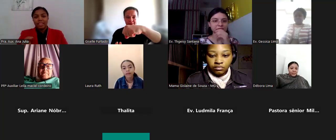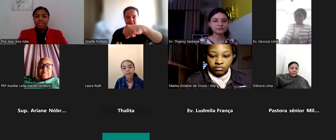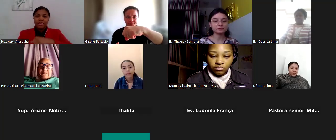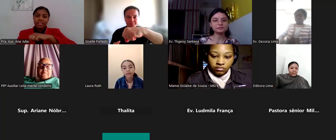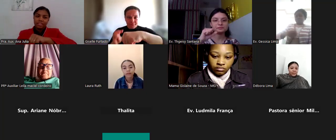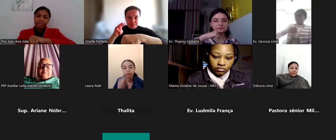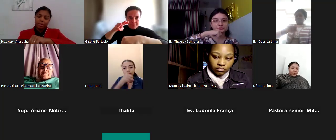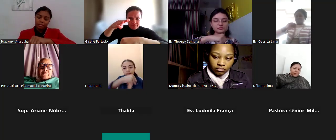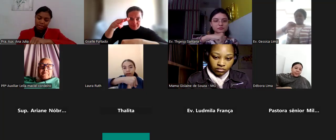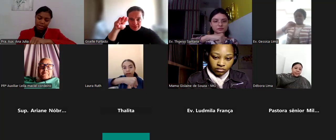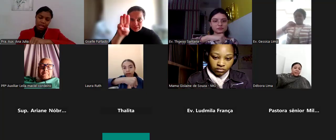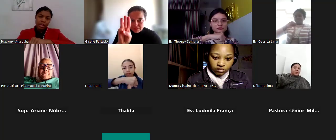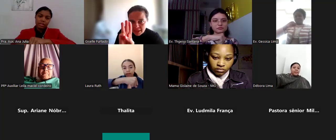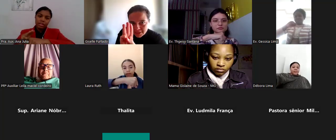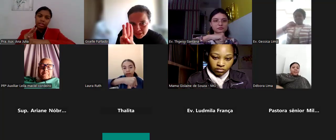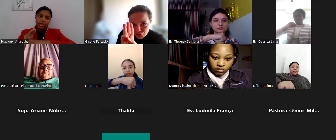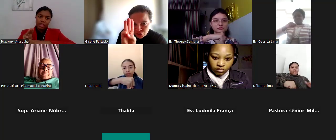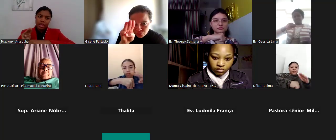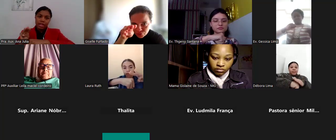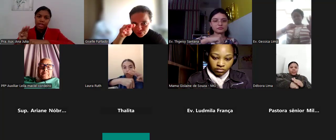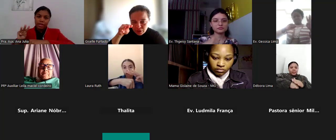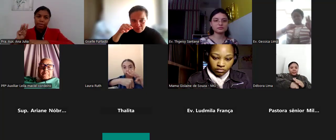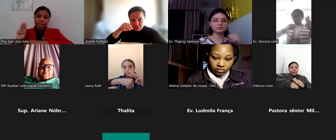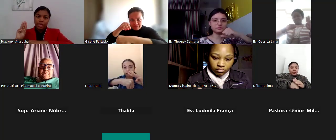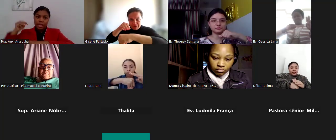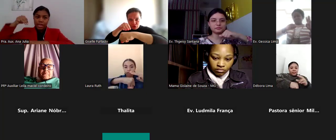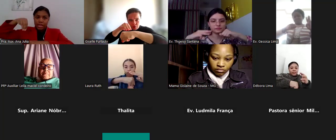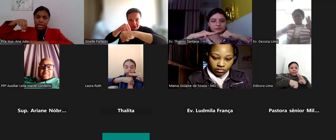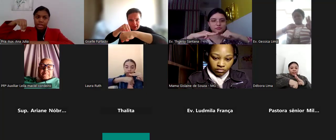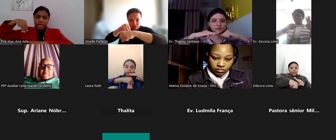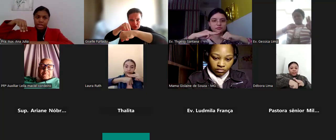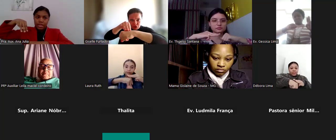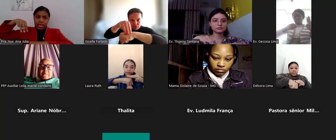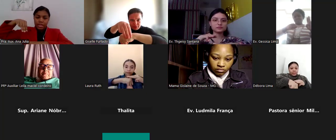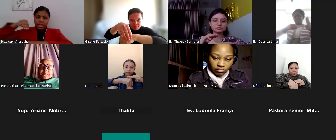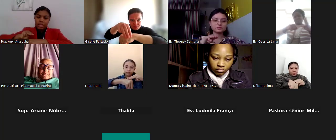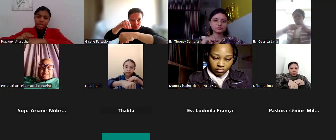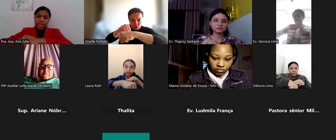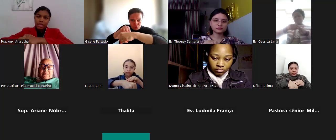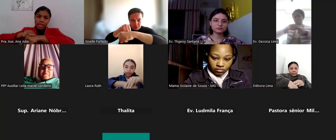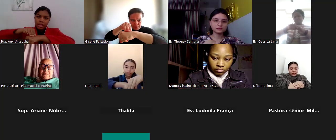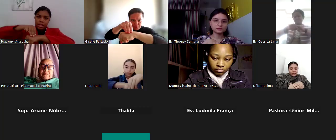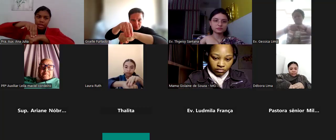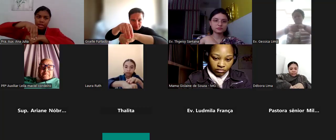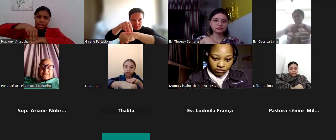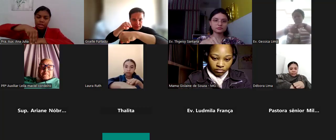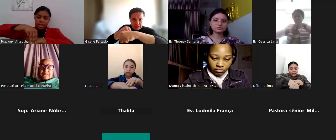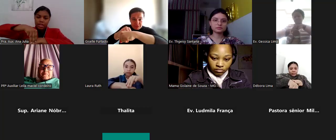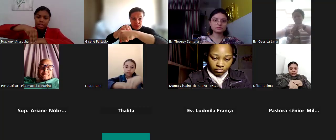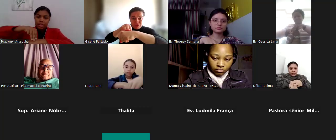fechada, 3 dedinhos, você vai escorregar o dedinho no dorso da mão. Isso aqui é o